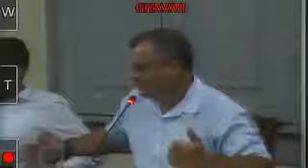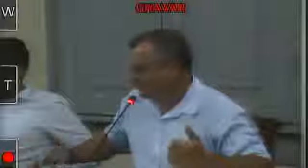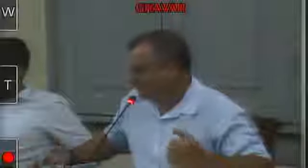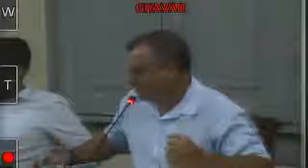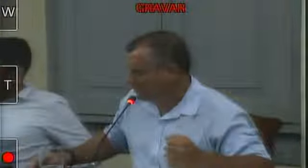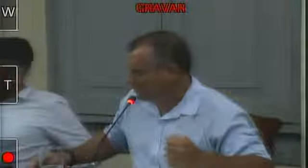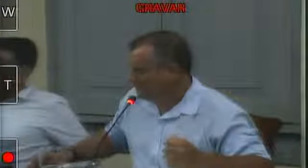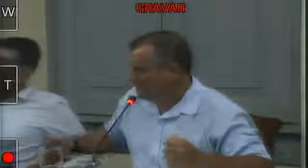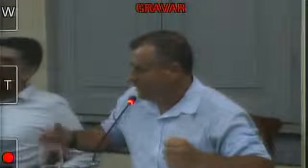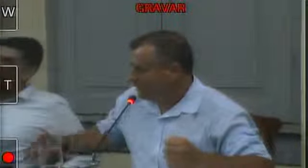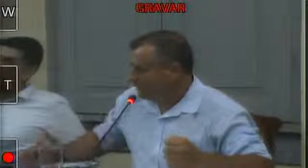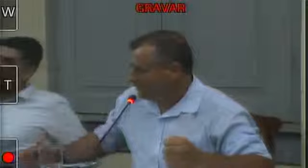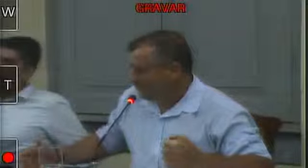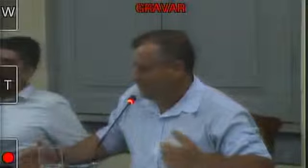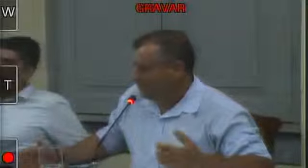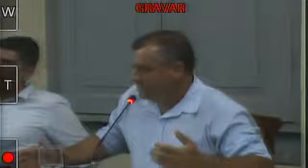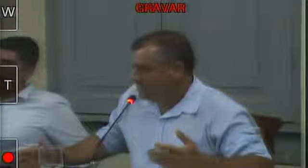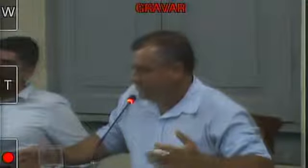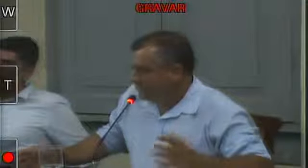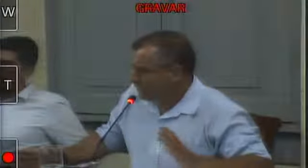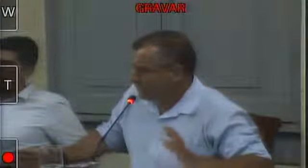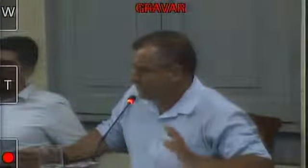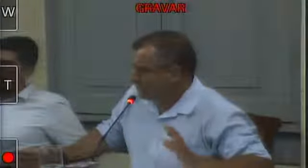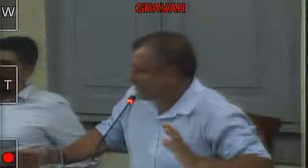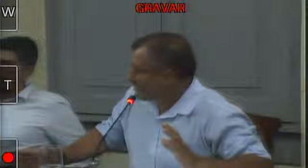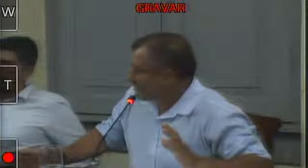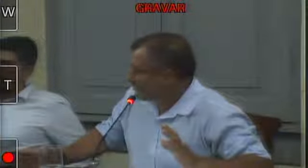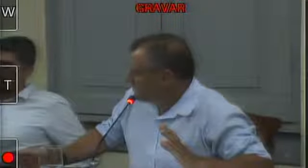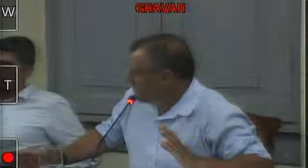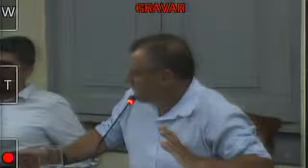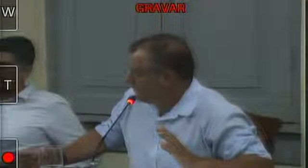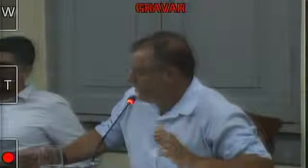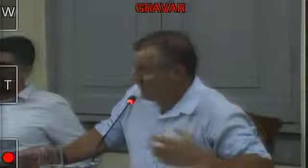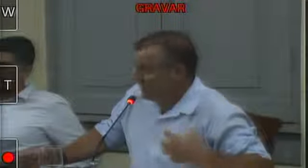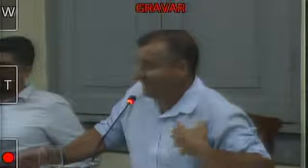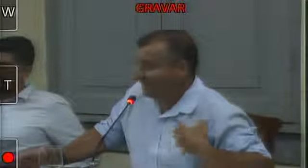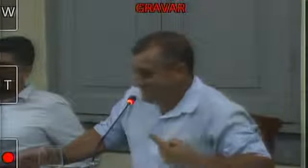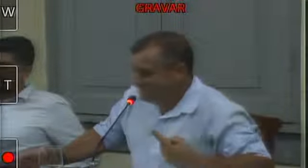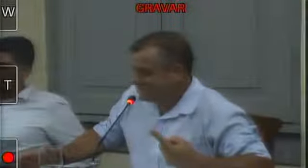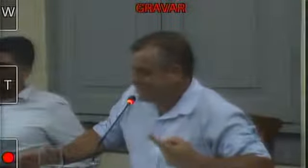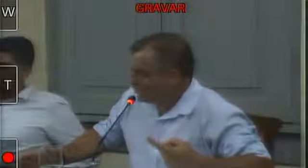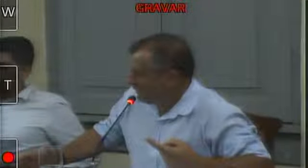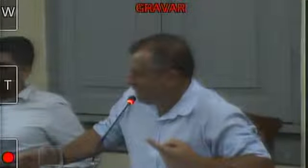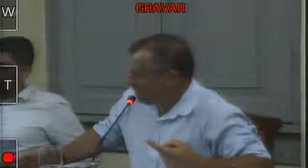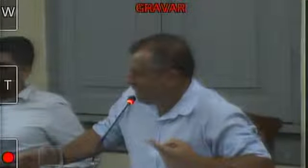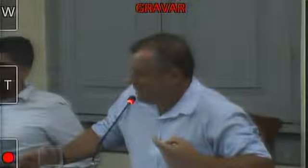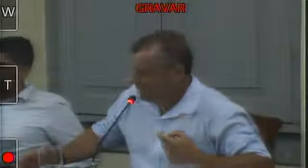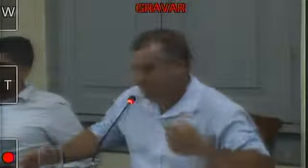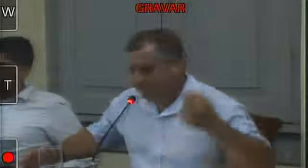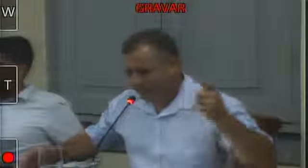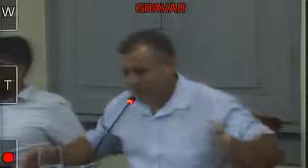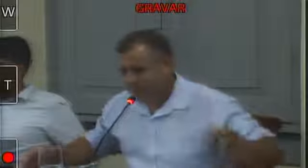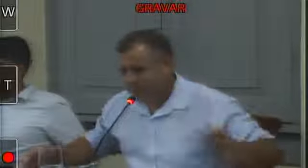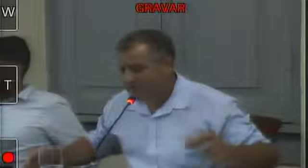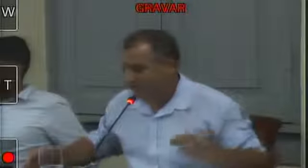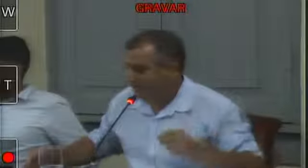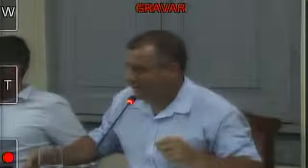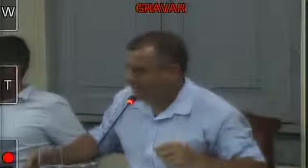se não falta. Pelo que eu sei, não foi nenhum fiscal em Santa Isabel. E eu até agradeço que não vá, porque tem